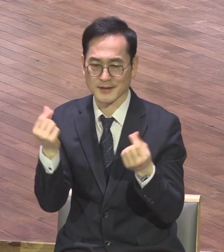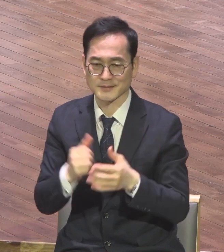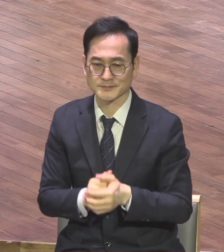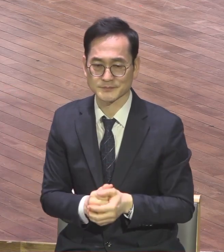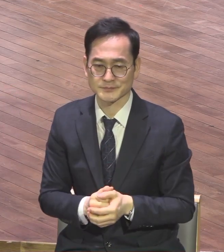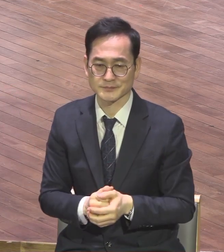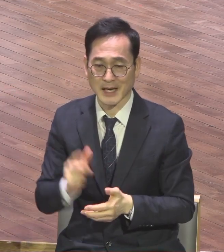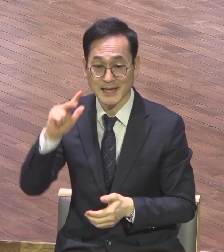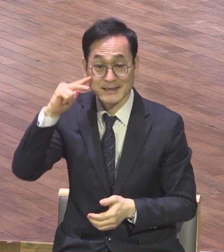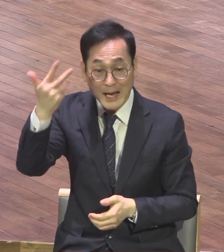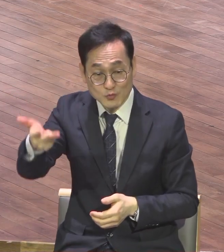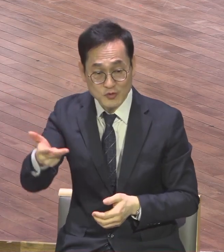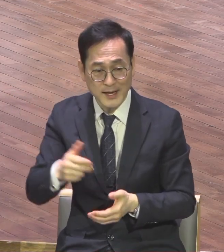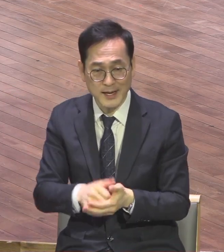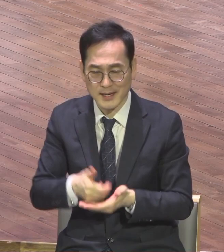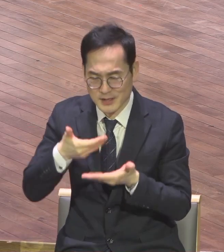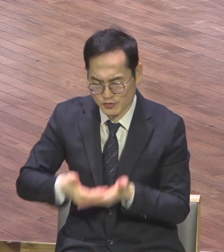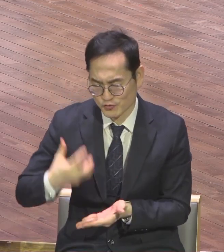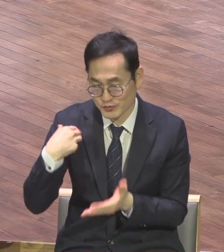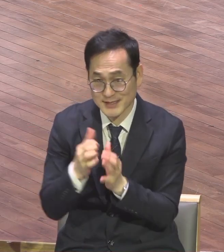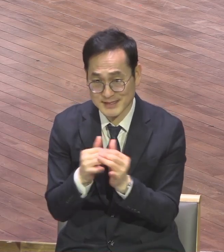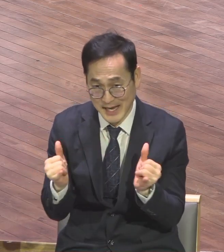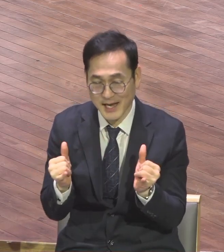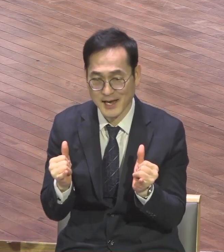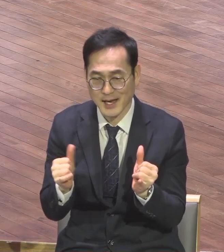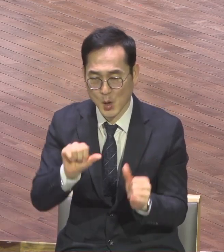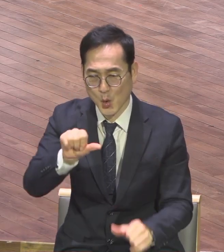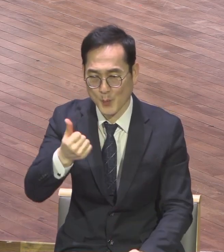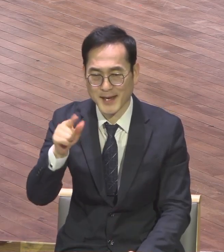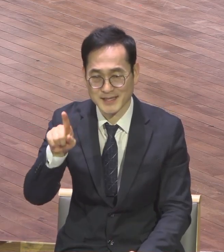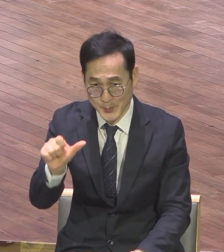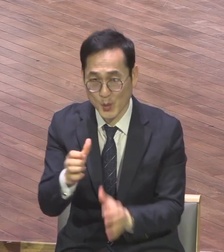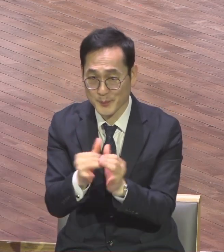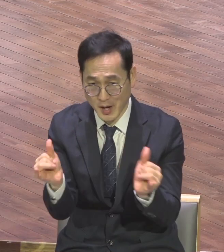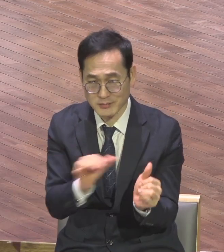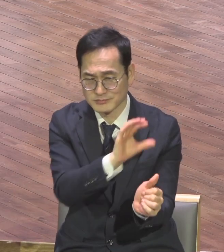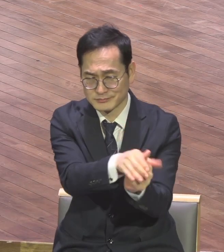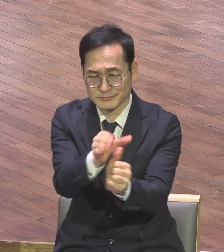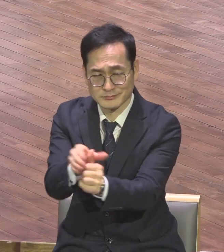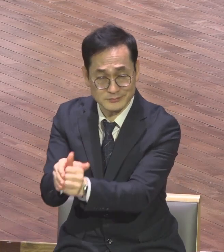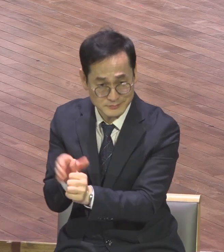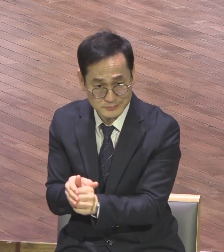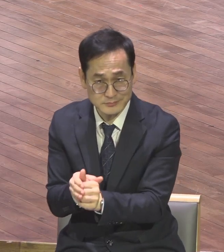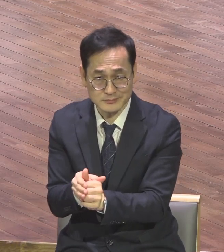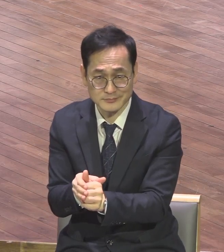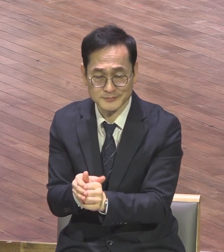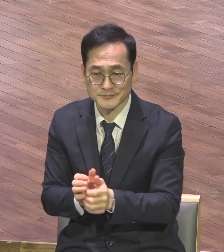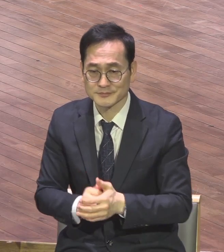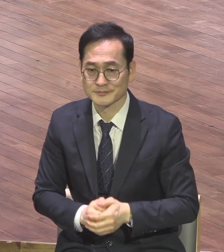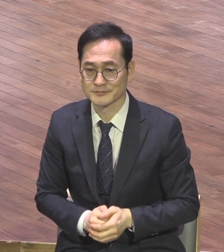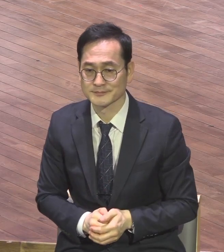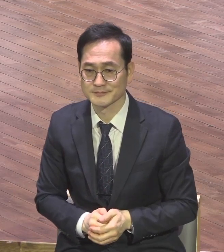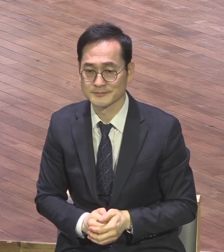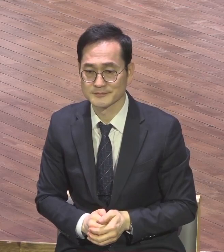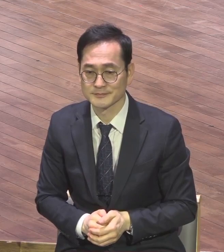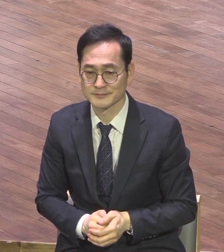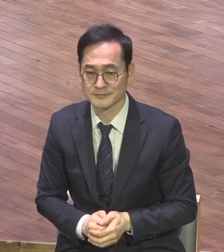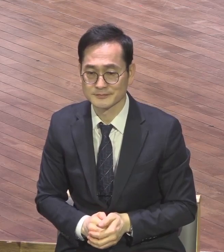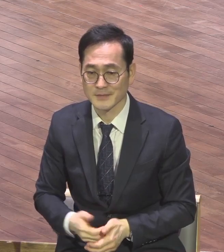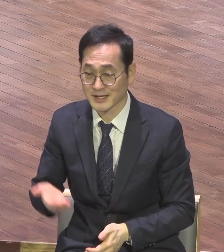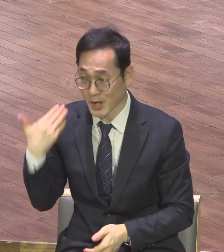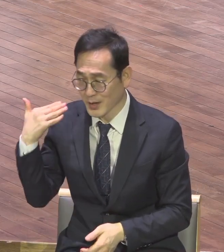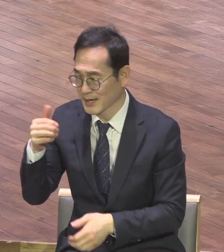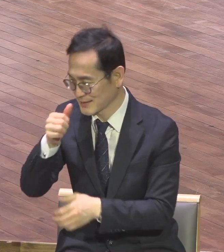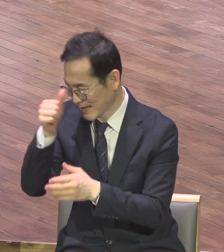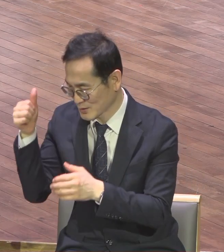임직 예배를 드리게 되면 515명의 새로운 임직자가 탄생합니다. 기존에 있던 우리 중직자들과